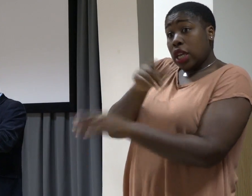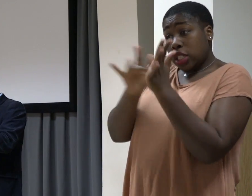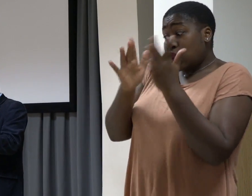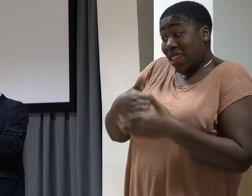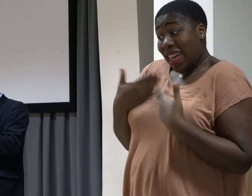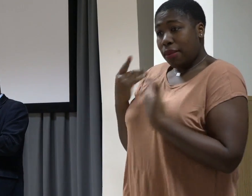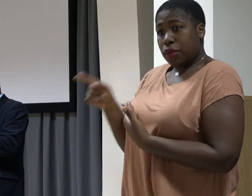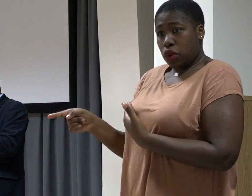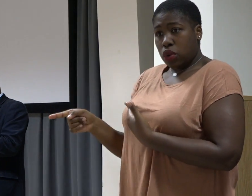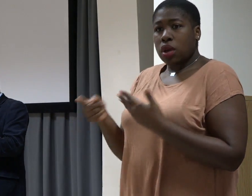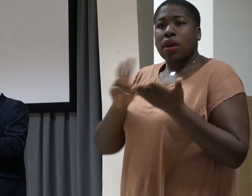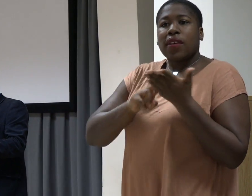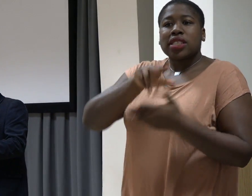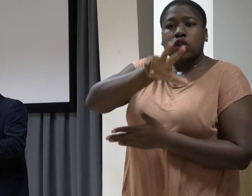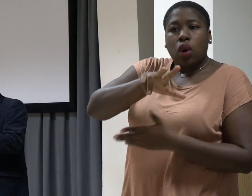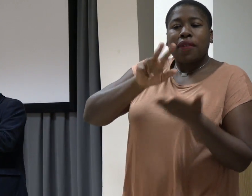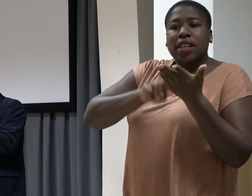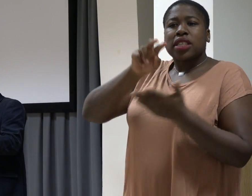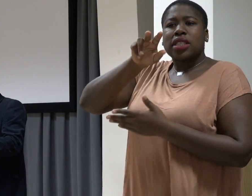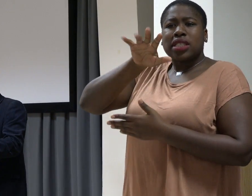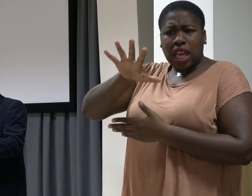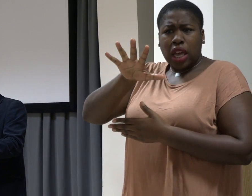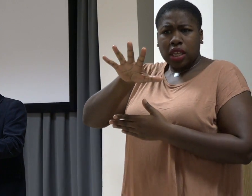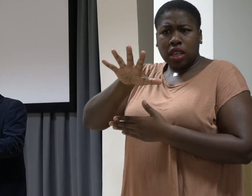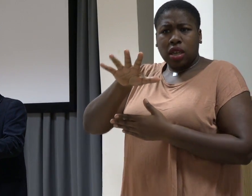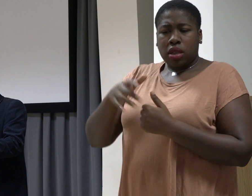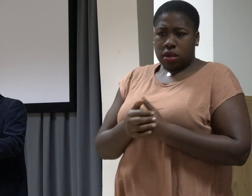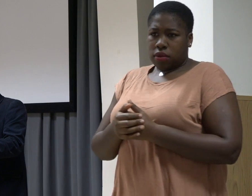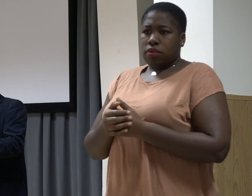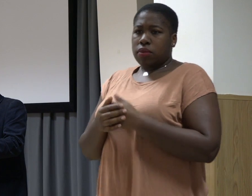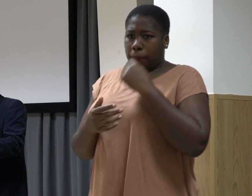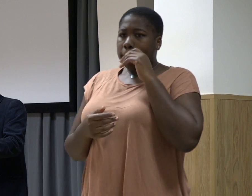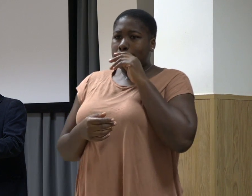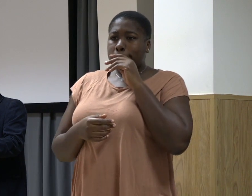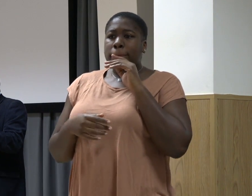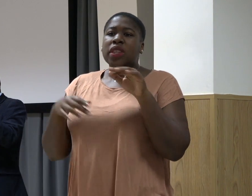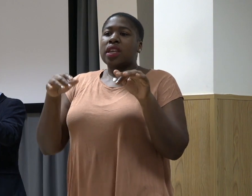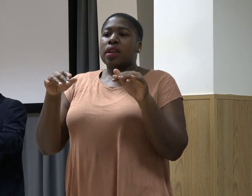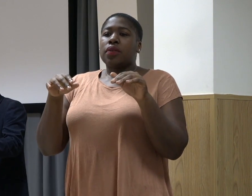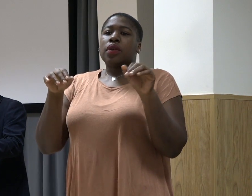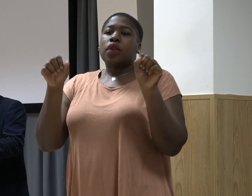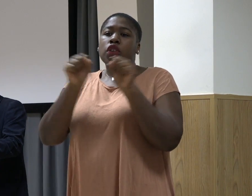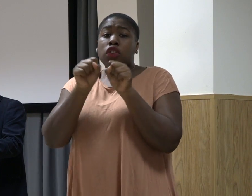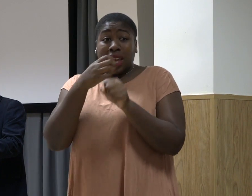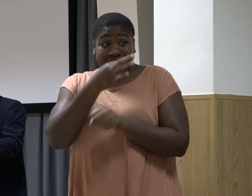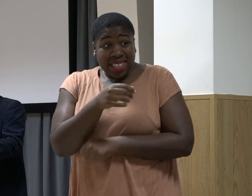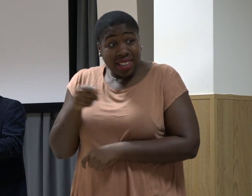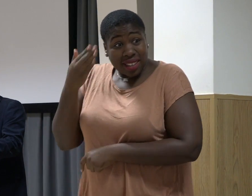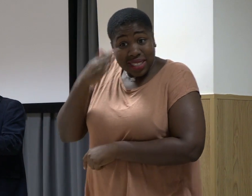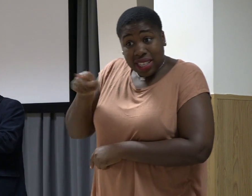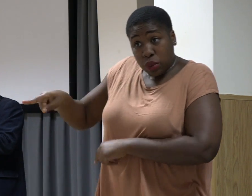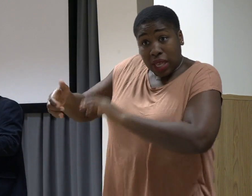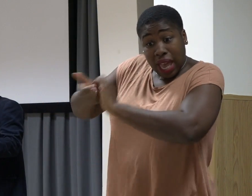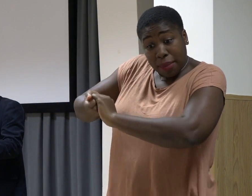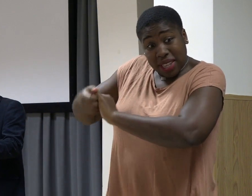3 et au verset 5. Au verset 3, il dit que les sœurs envoyèrent dire à Jésus, « Voici celui que tu aimes est malade. »